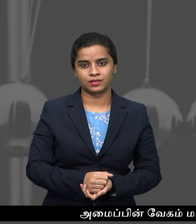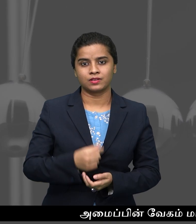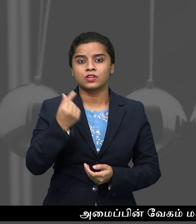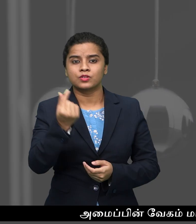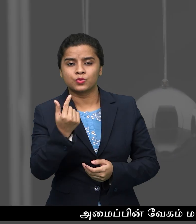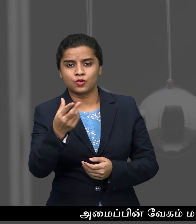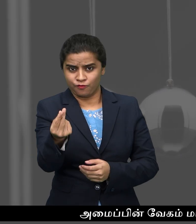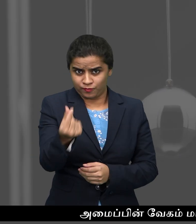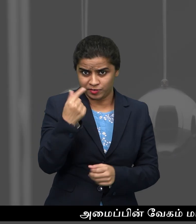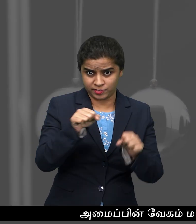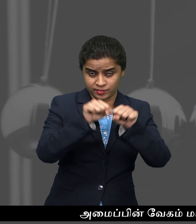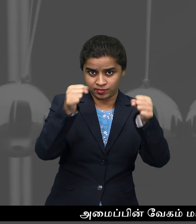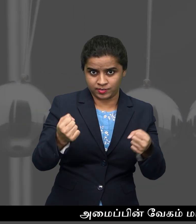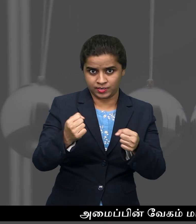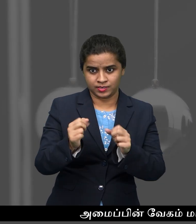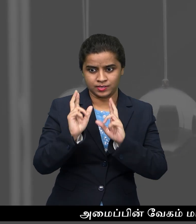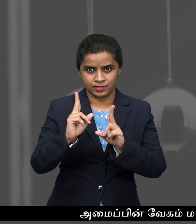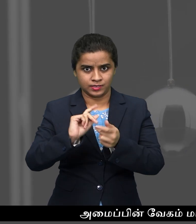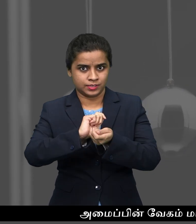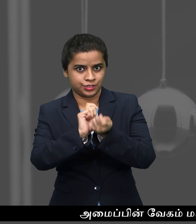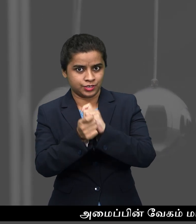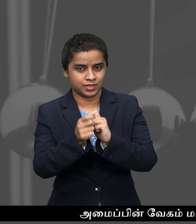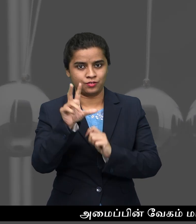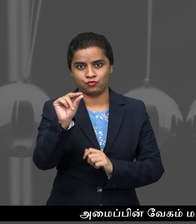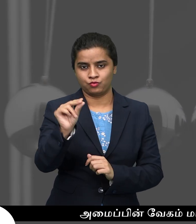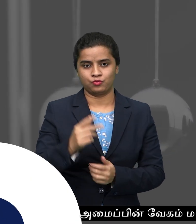அமைப்பின் வேகம் மாறாமல் இருக்கும் என்று கூறுகிறது.